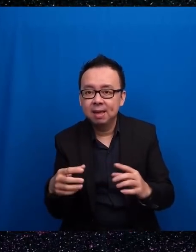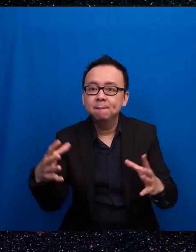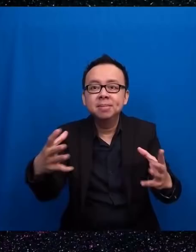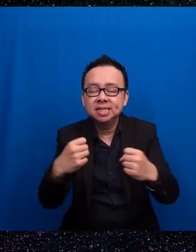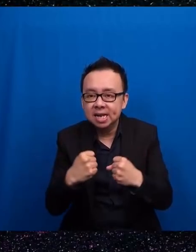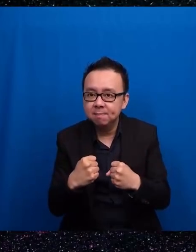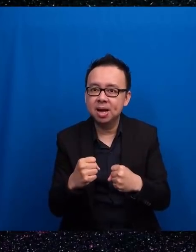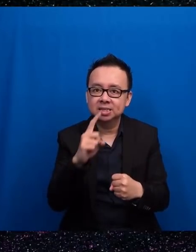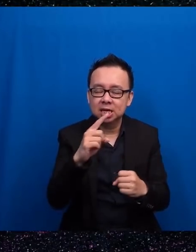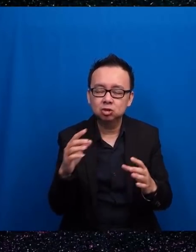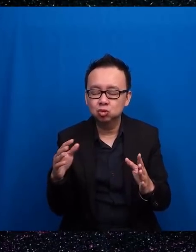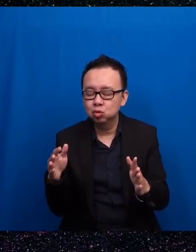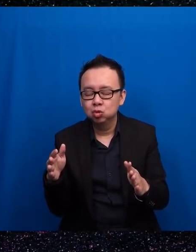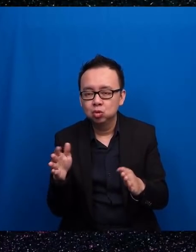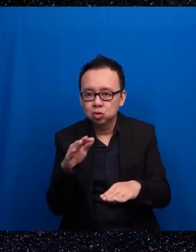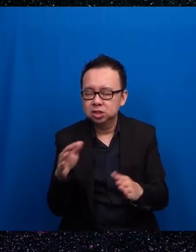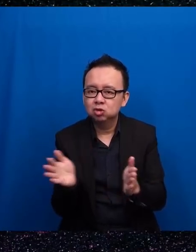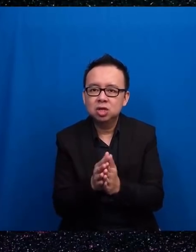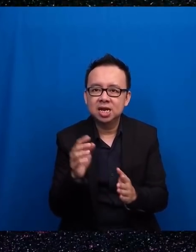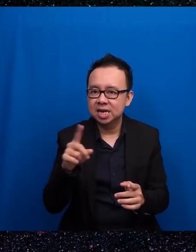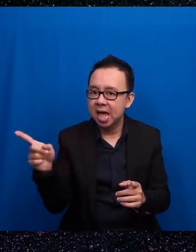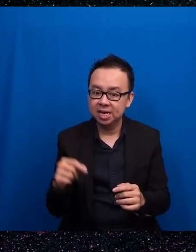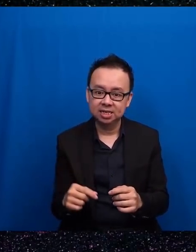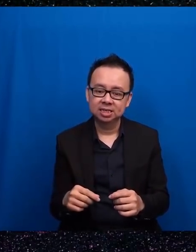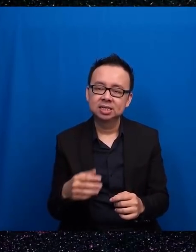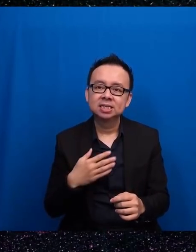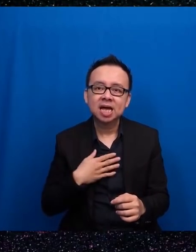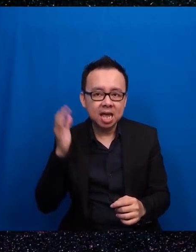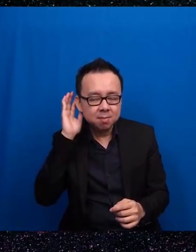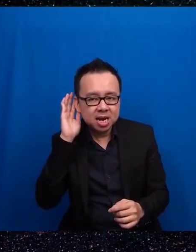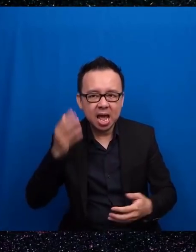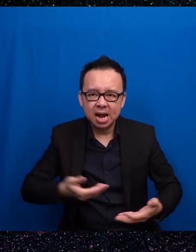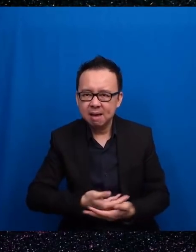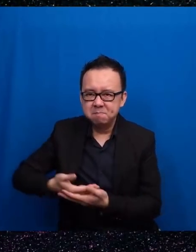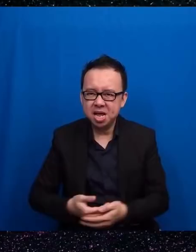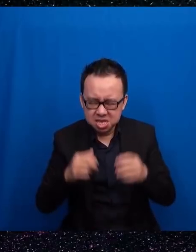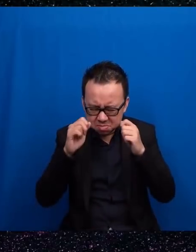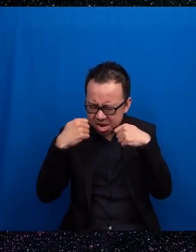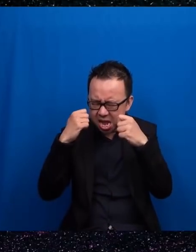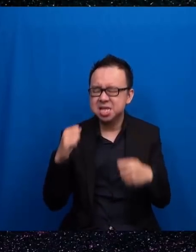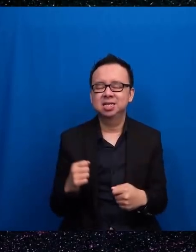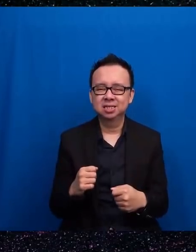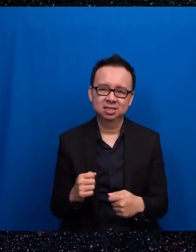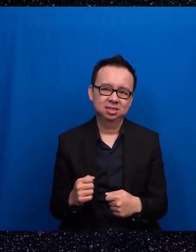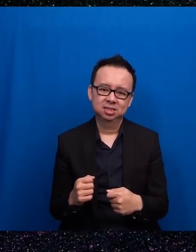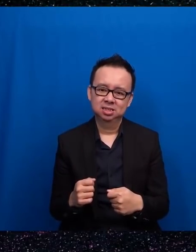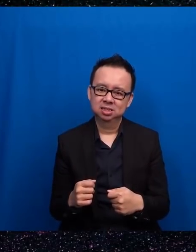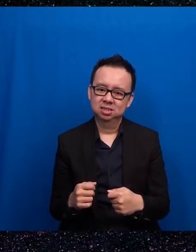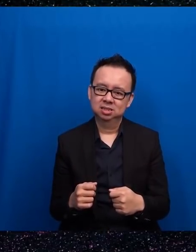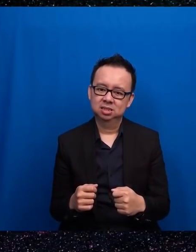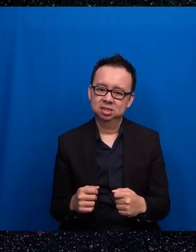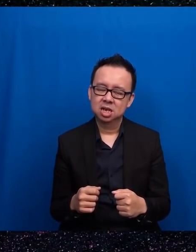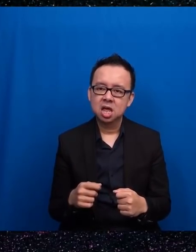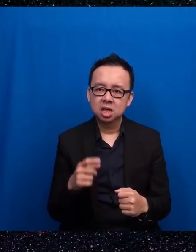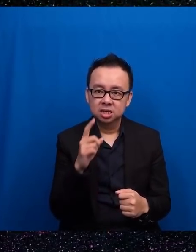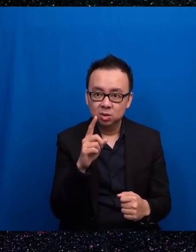kembali di dalam nama Yesus. Kuramakaya syadada. Saya mendengar suara bayi menangis. Setelah ini, justru Tuhan akan